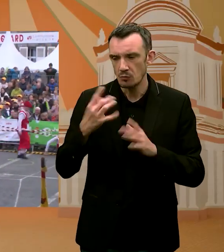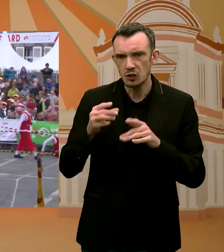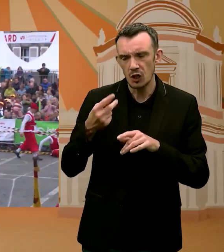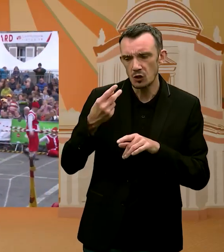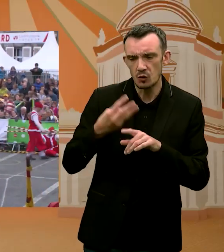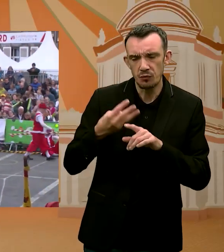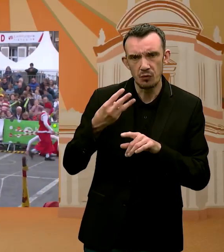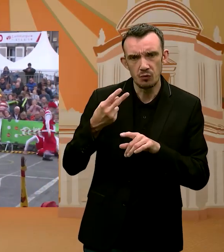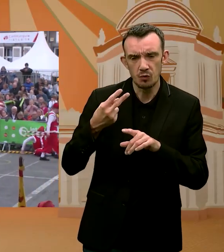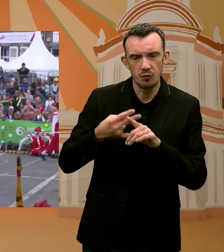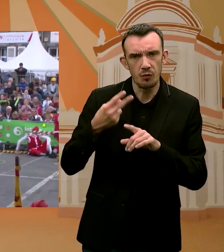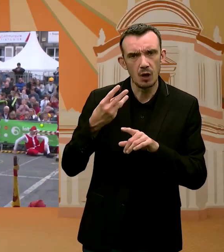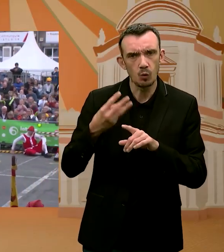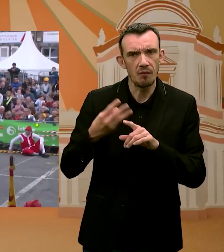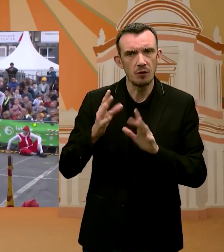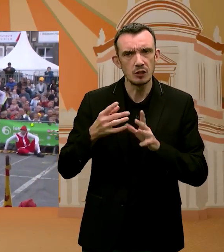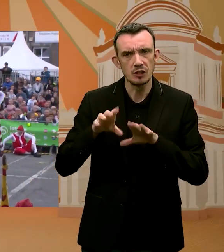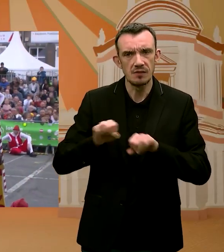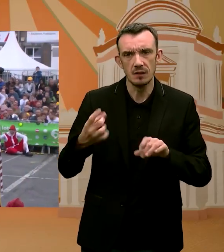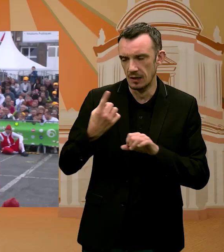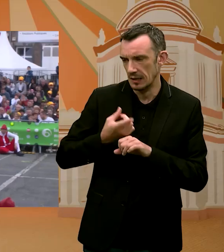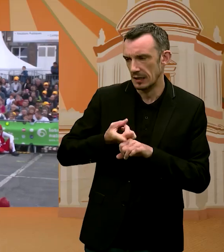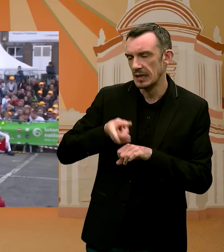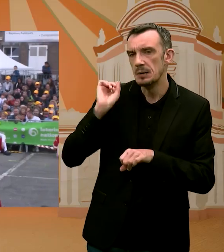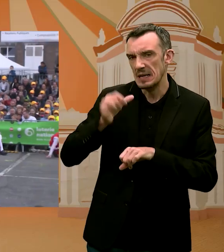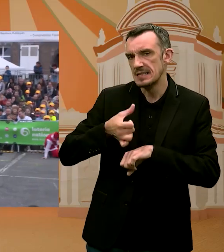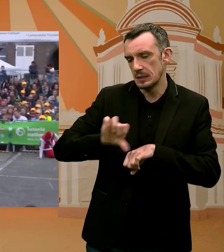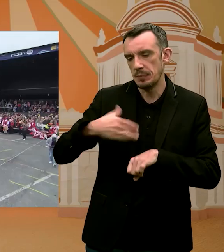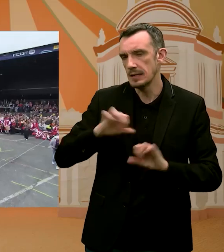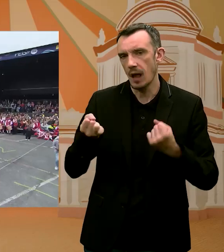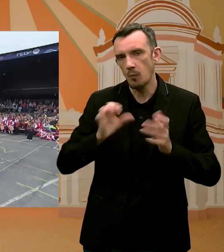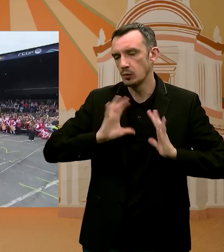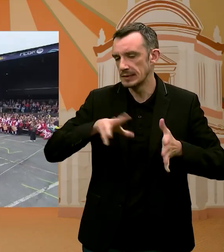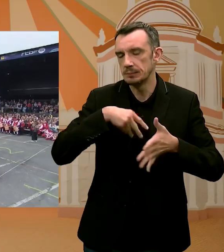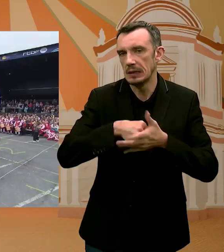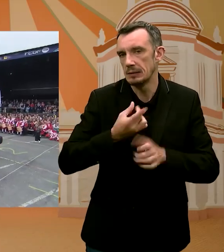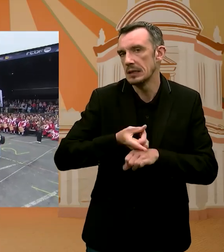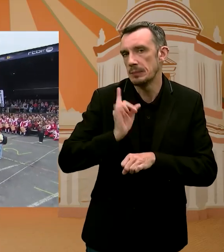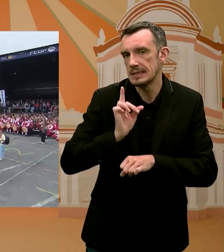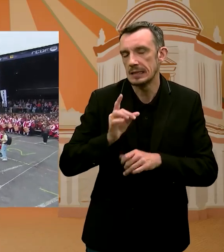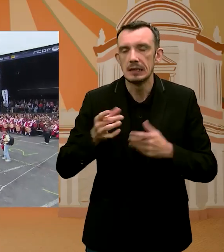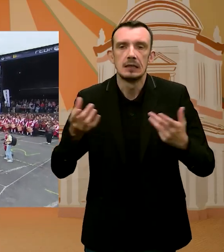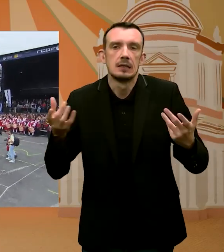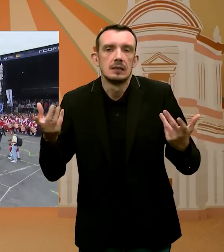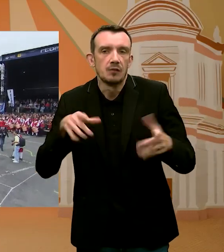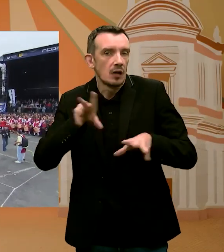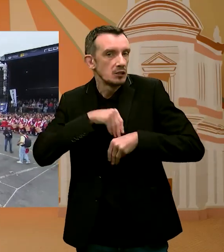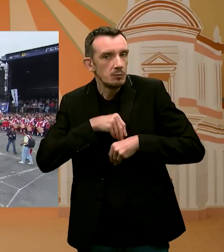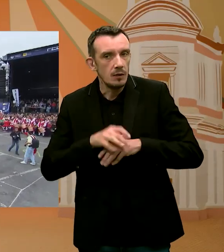Donc l'année passée j'étais malheureusement blessé, donc je n'ai pas pu jeter. Qui a été un coup dur au cœur, mais j'étais content de revenir cette année,